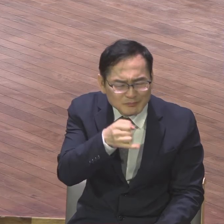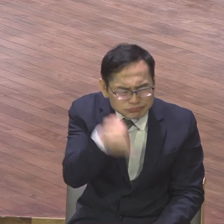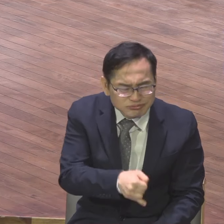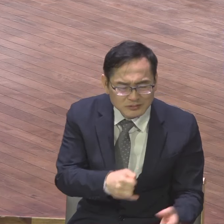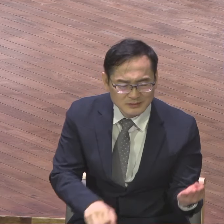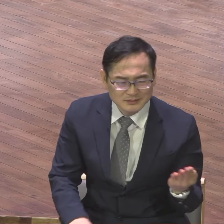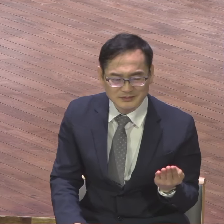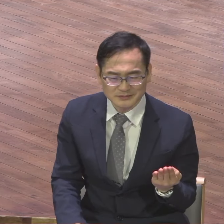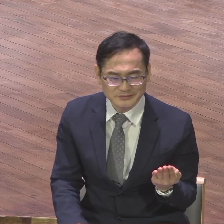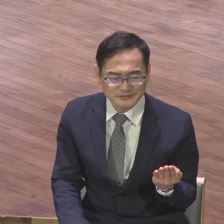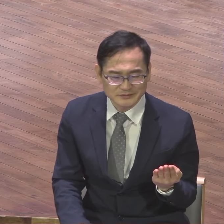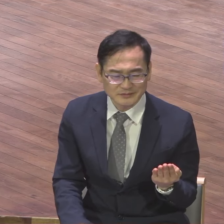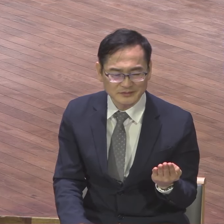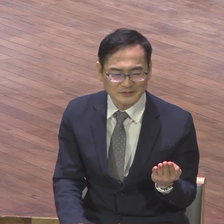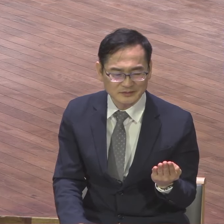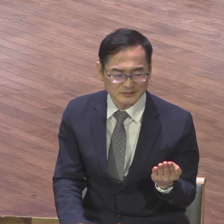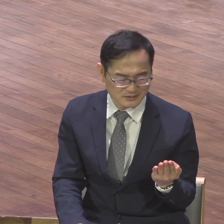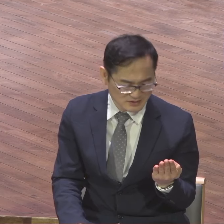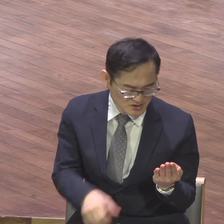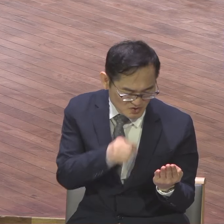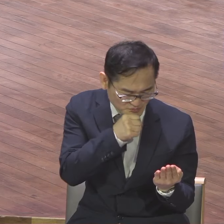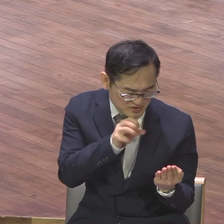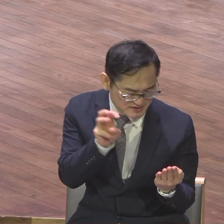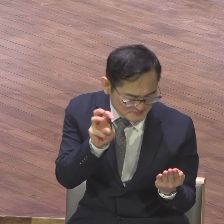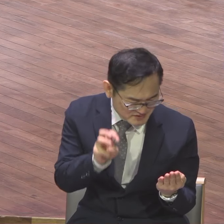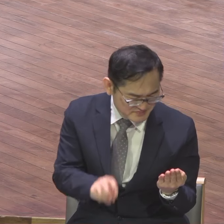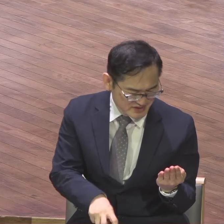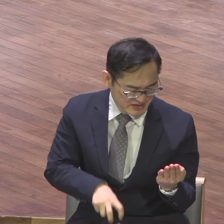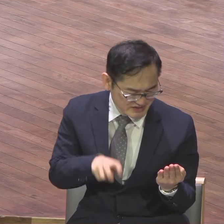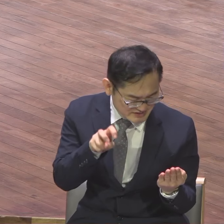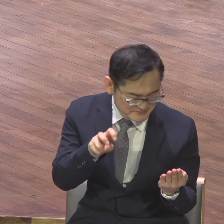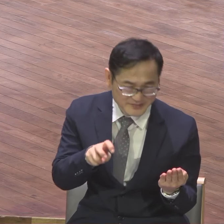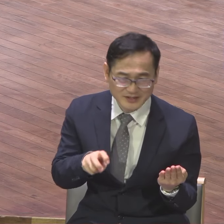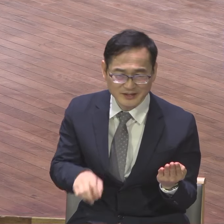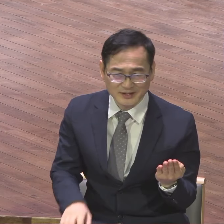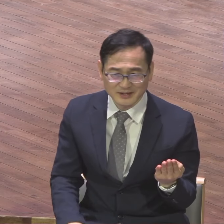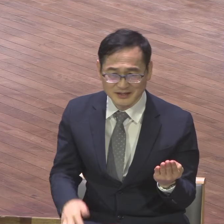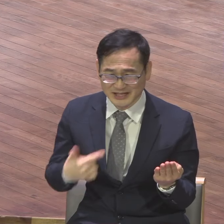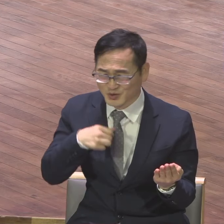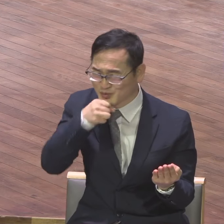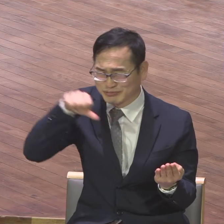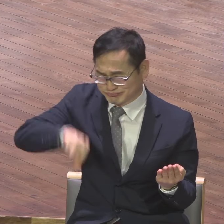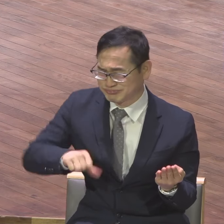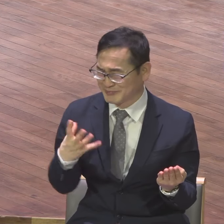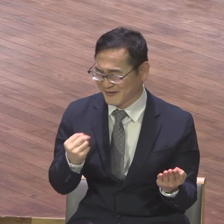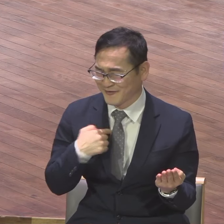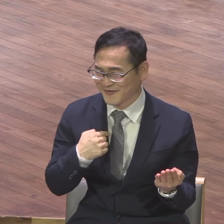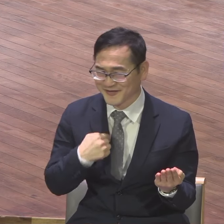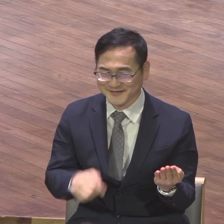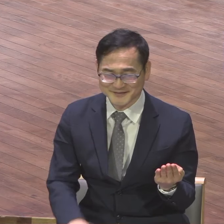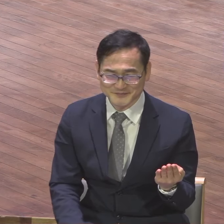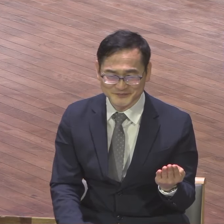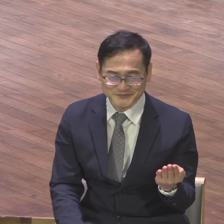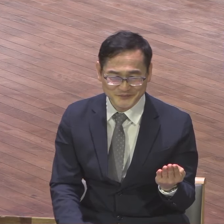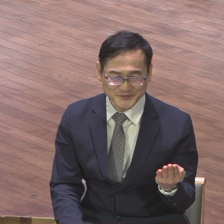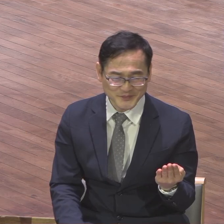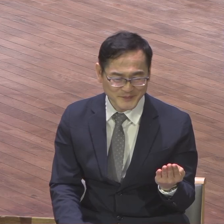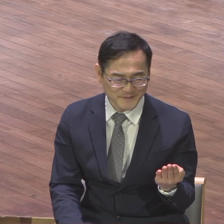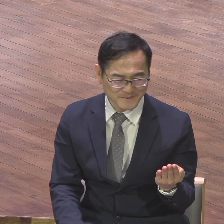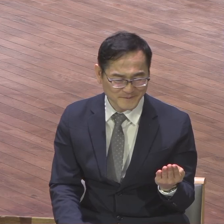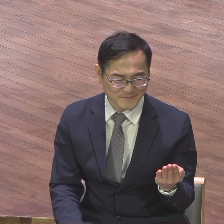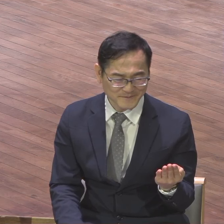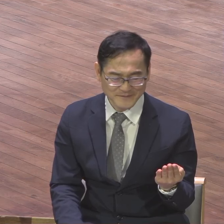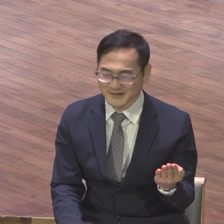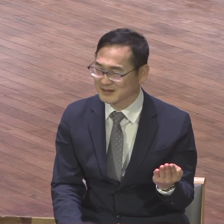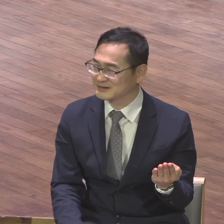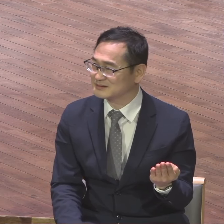나오면, 성적표 통신표 잘 안 나오면, 저는 뭐 잘 나온 적이 없습니다만 늘 성적 통신표